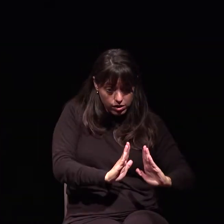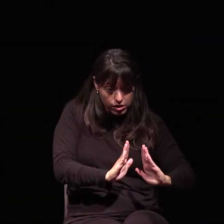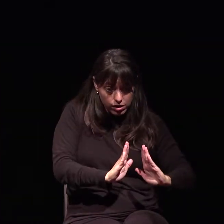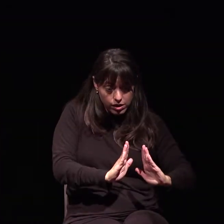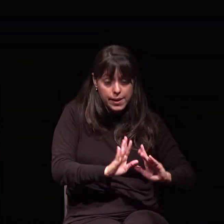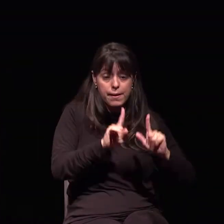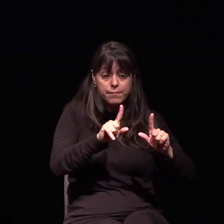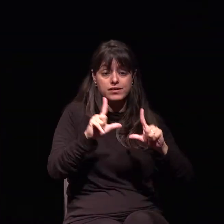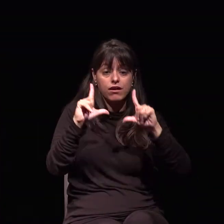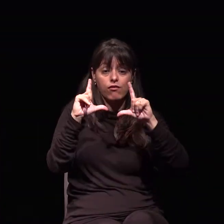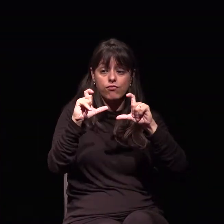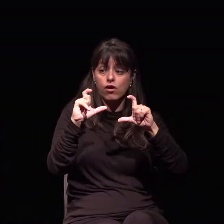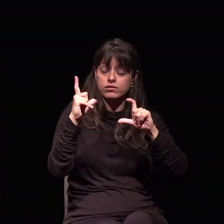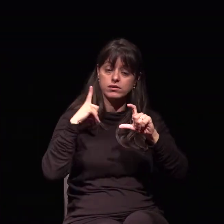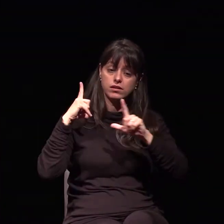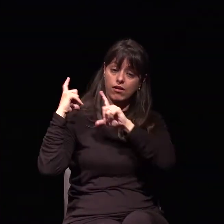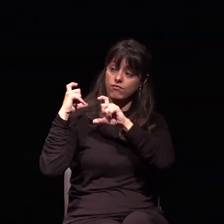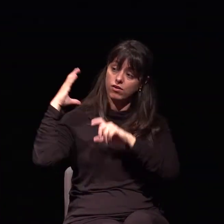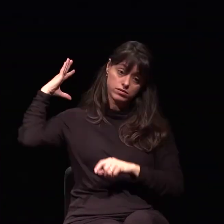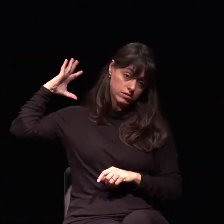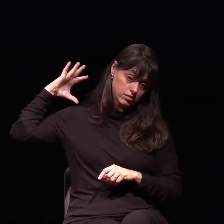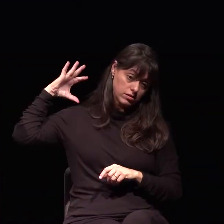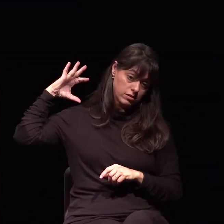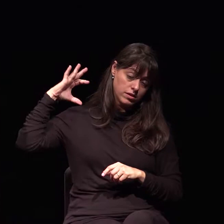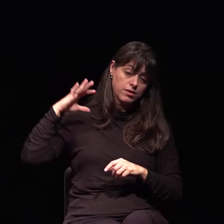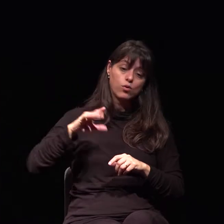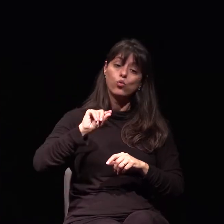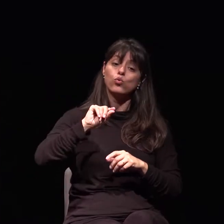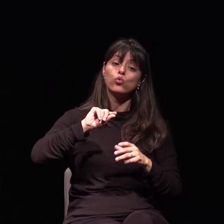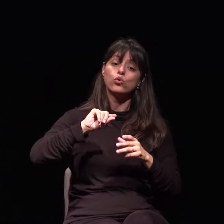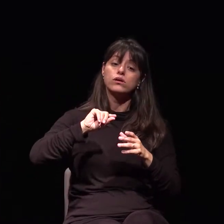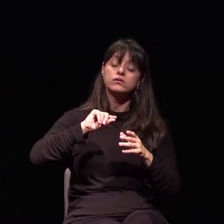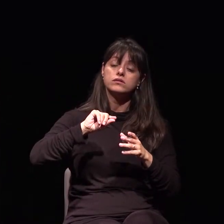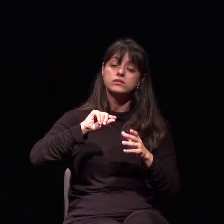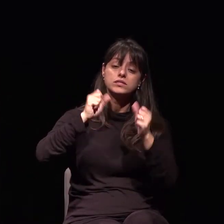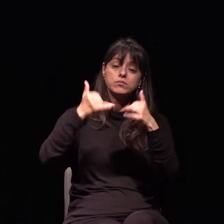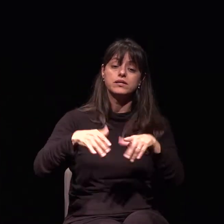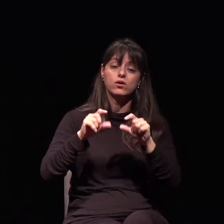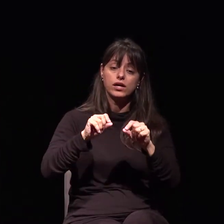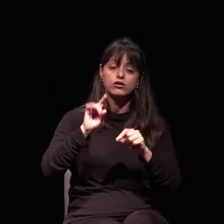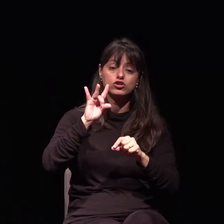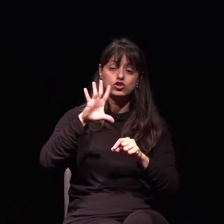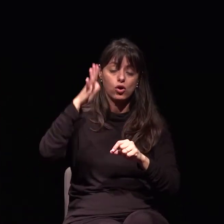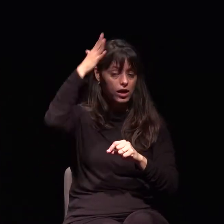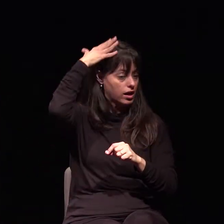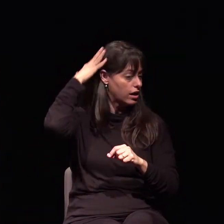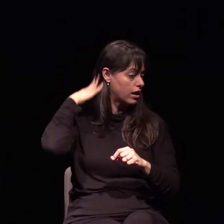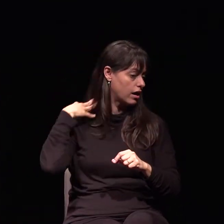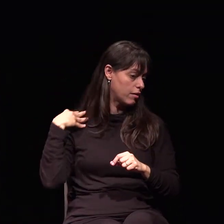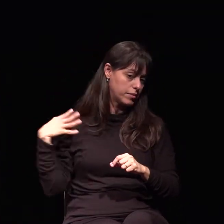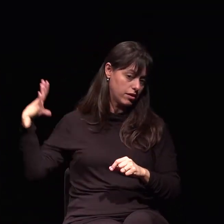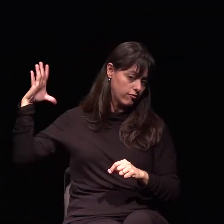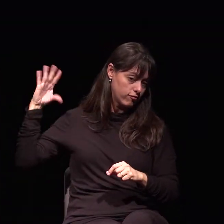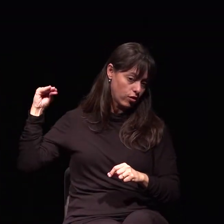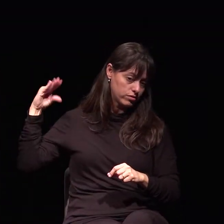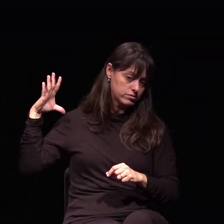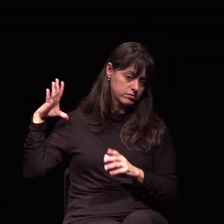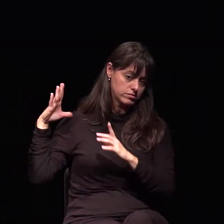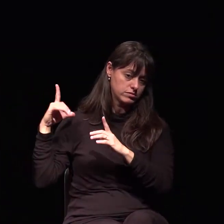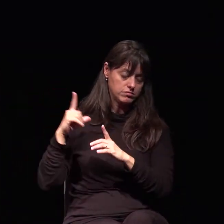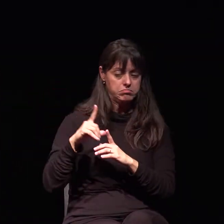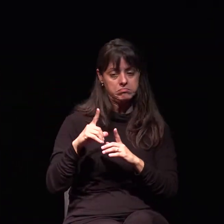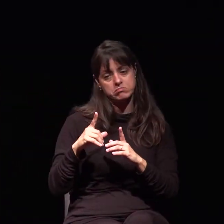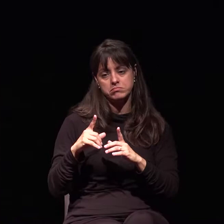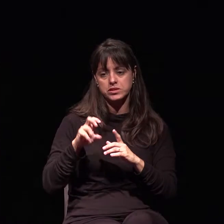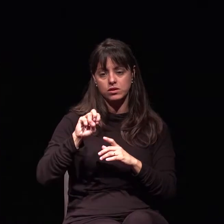a foto é ela de costa, e isso ele explicou. A foto é ela de costas, então só vê o cabelo dela e acho